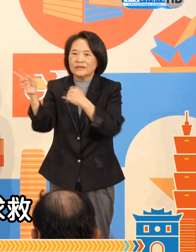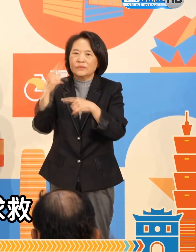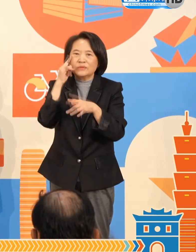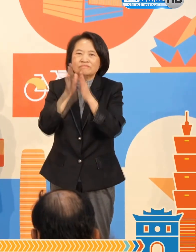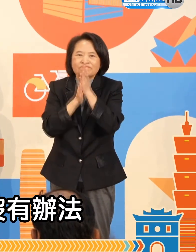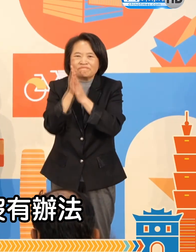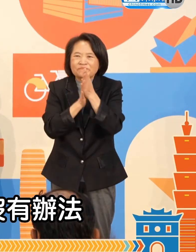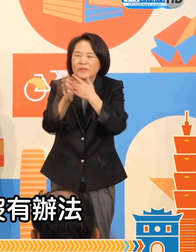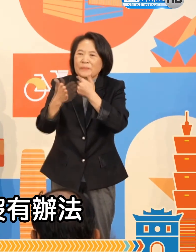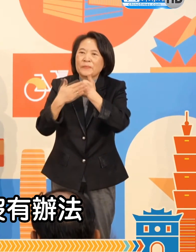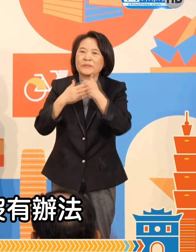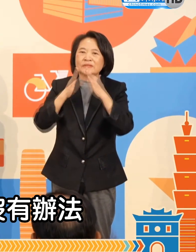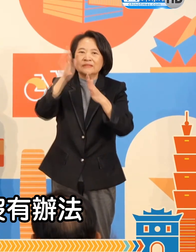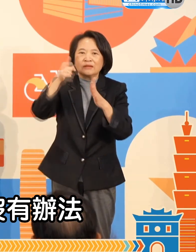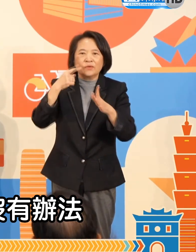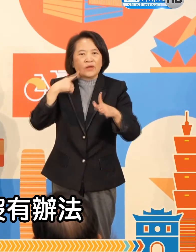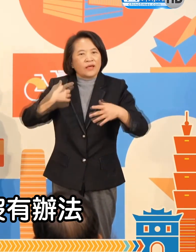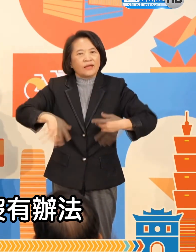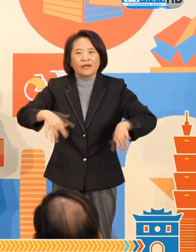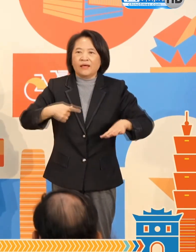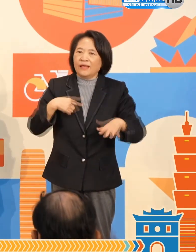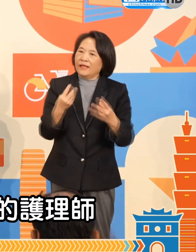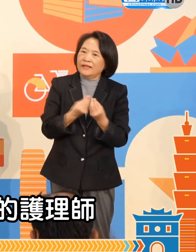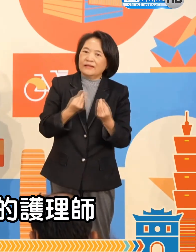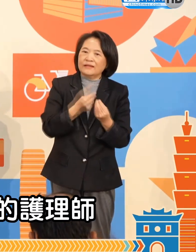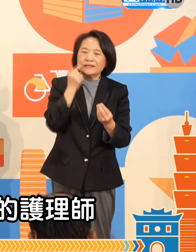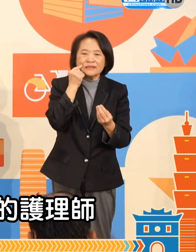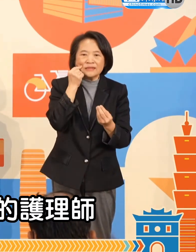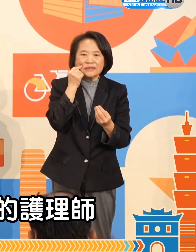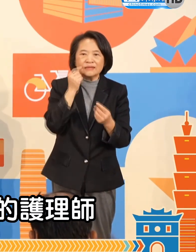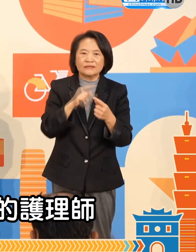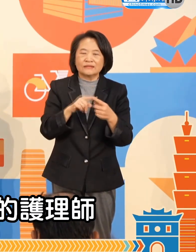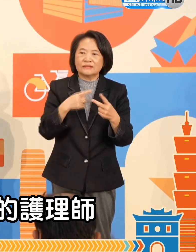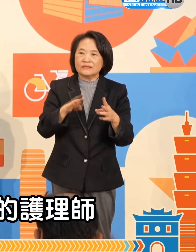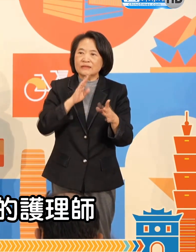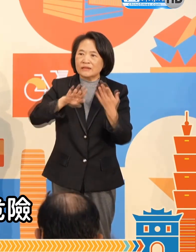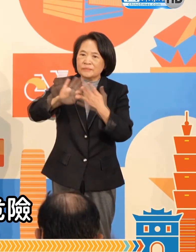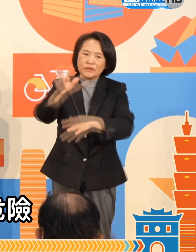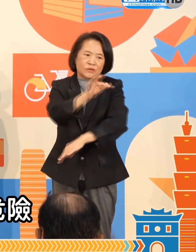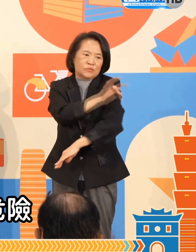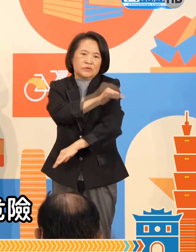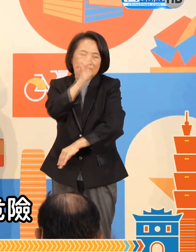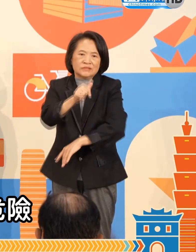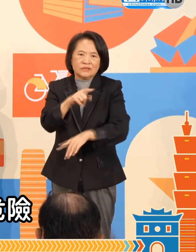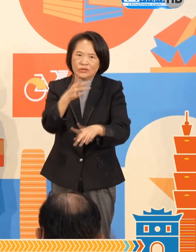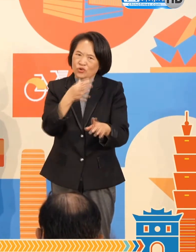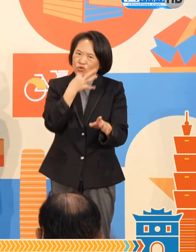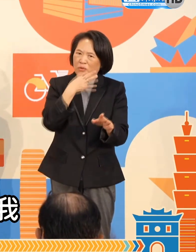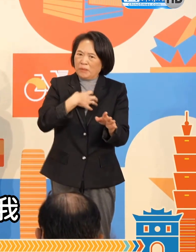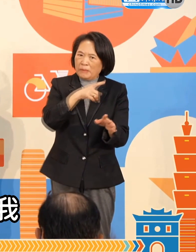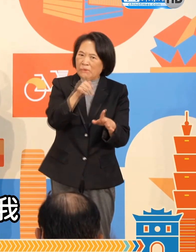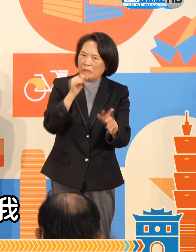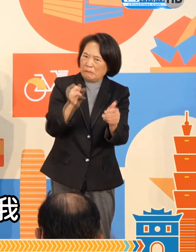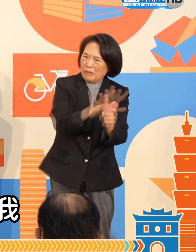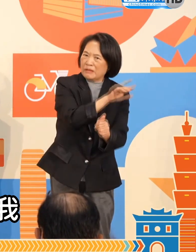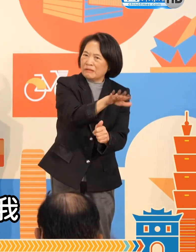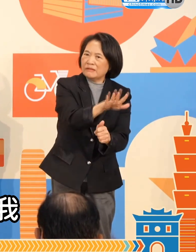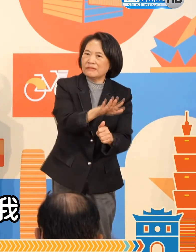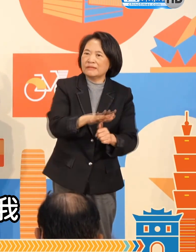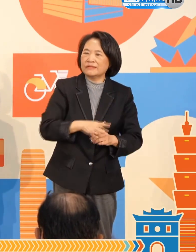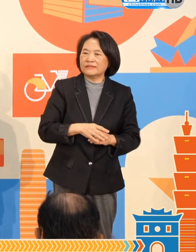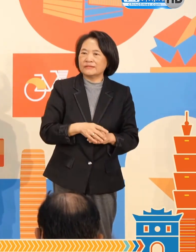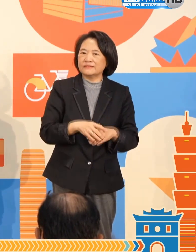救，我说我们真的没有办法，连那个顾在门口的护理师生命都有危险。市长要求